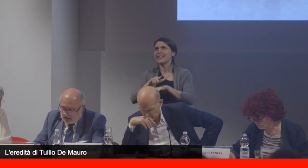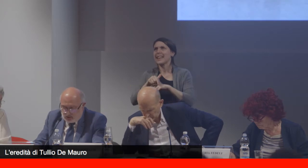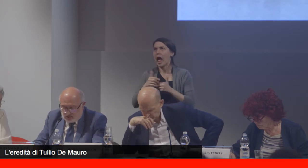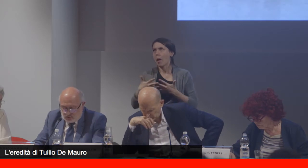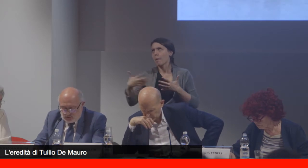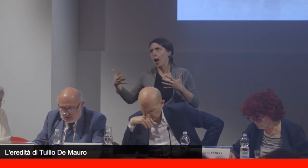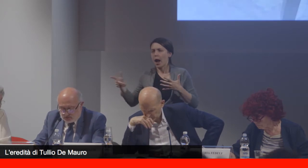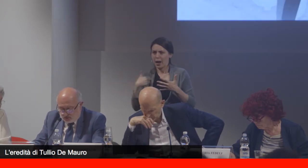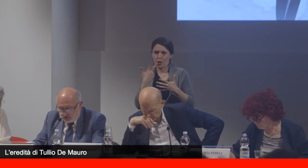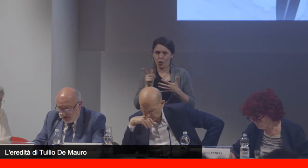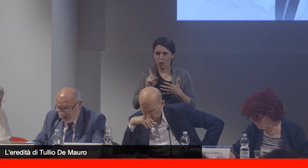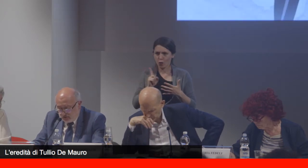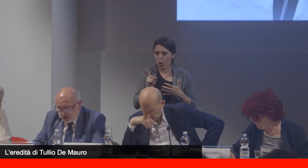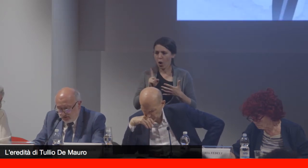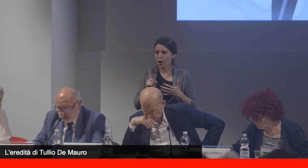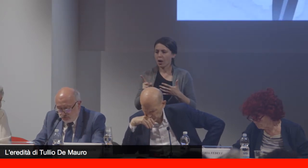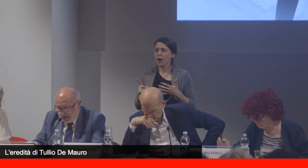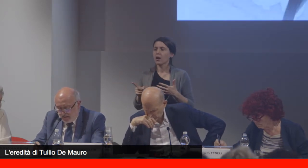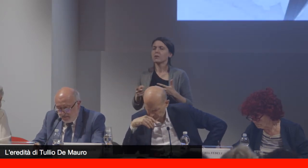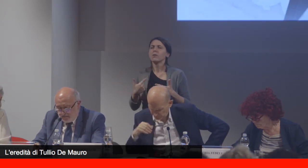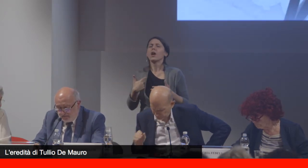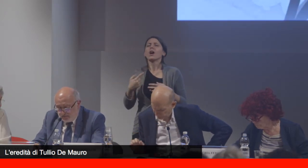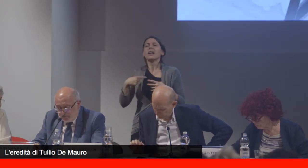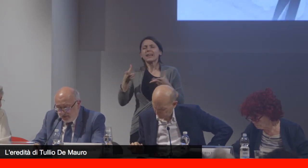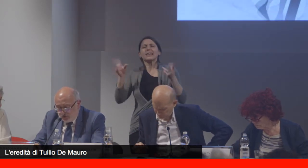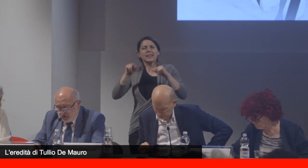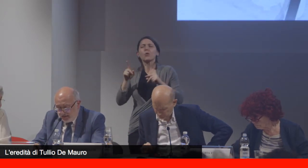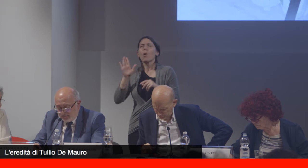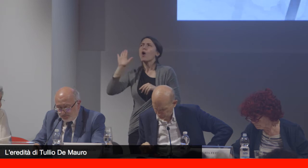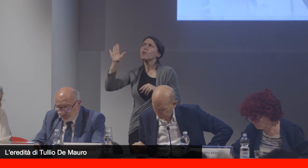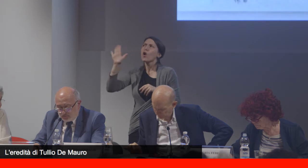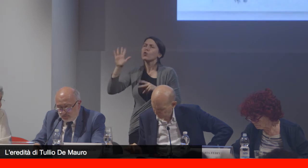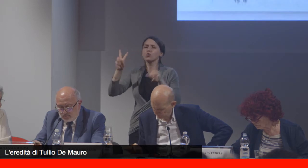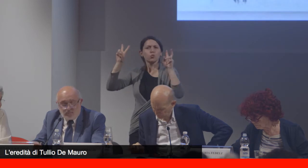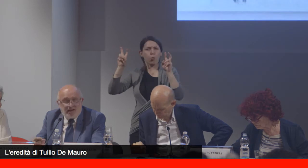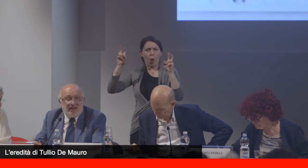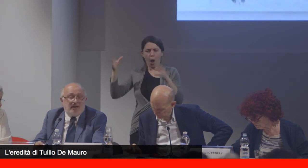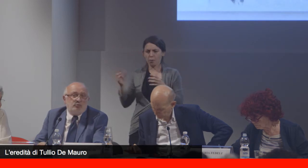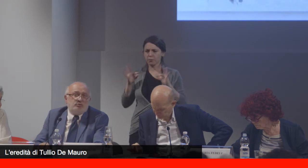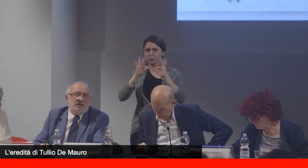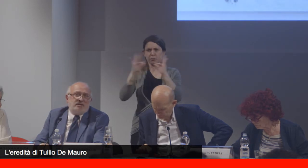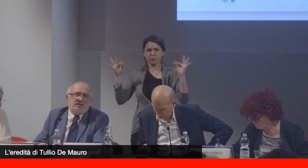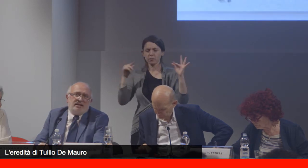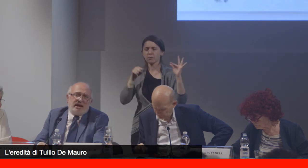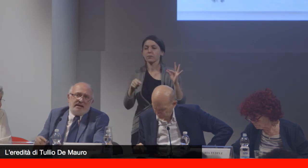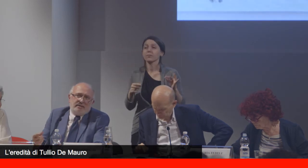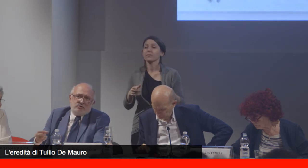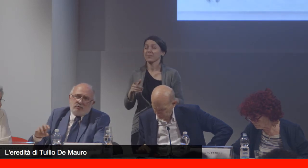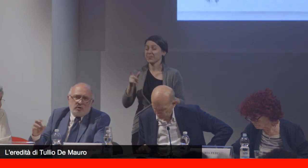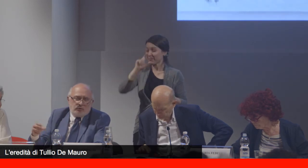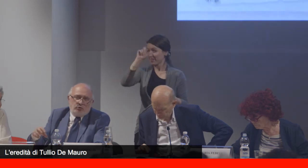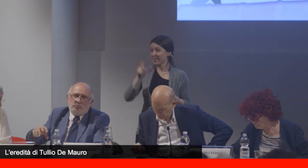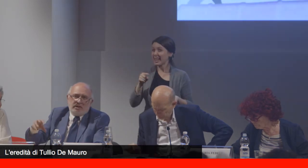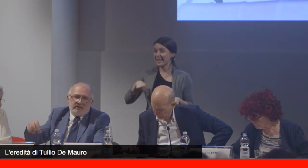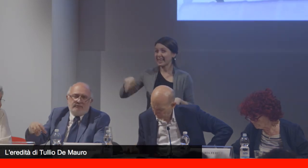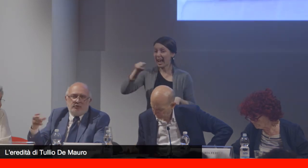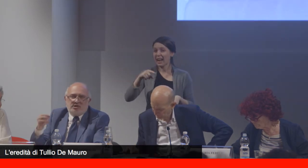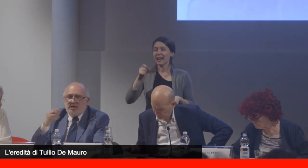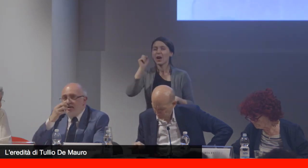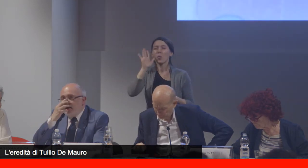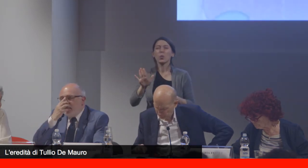altro tempo, e ancora una volta utilizzo le sue parole. Nella cultura degli italiani, cioè quel volume